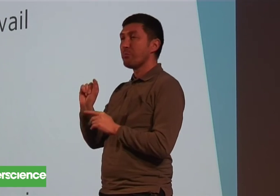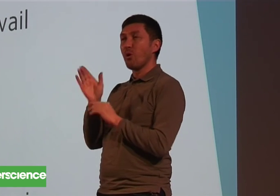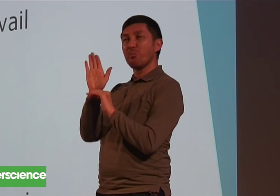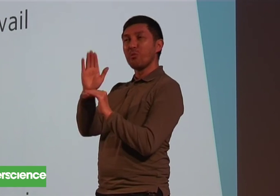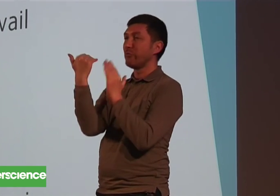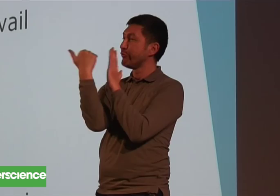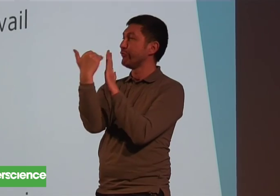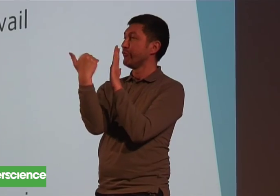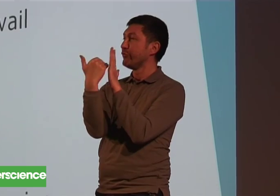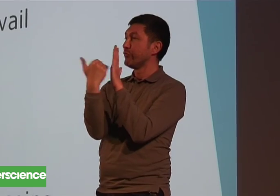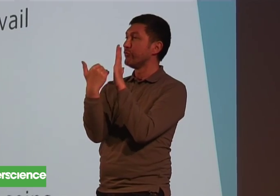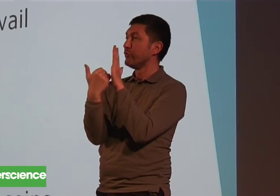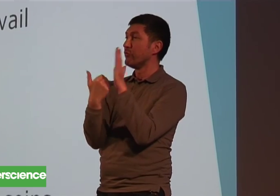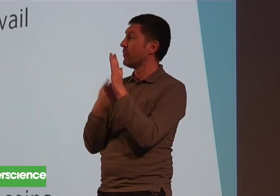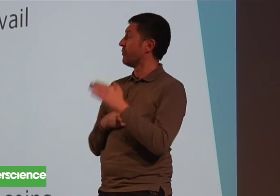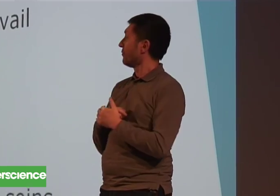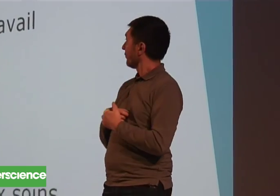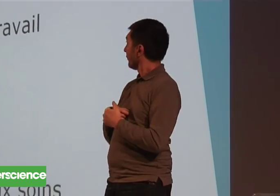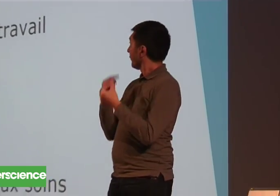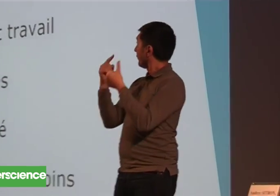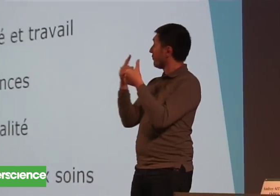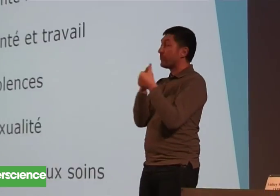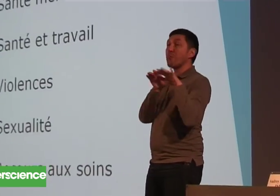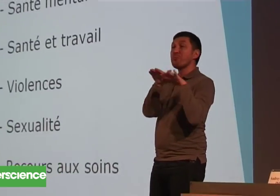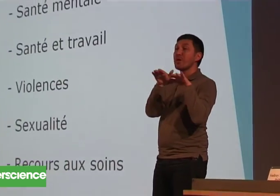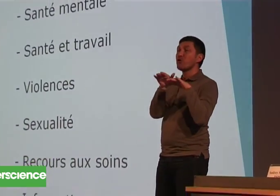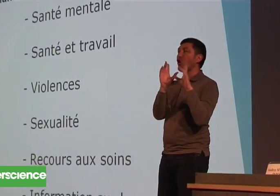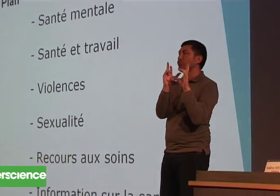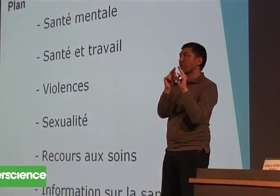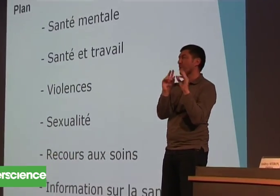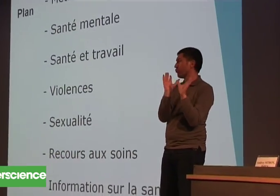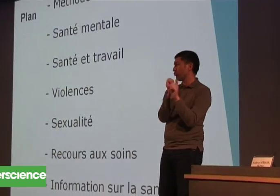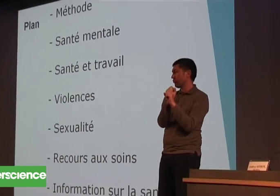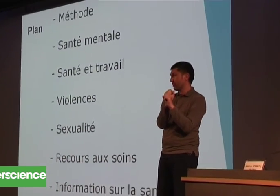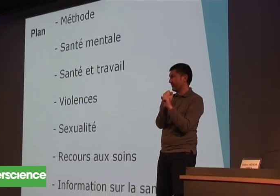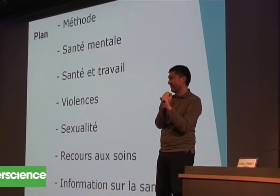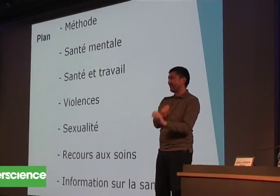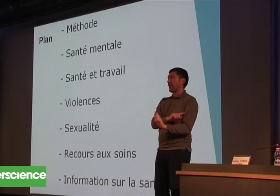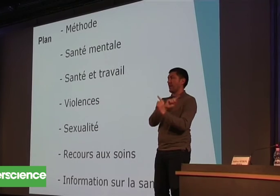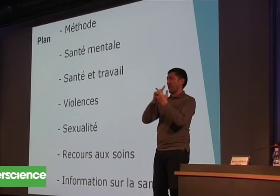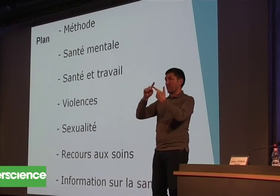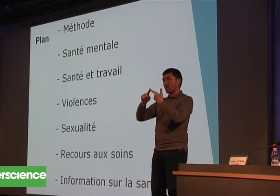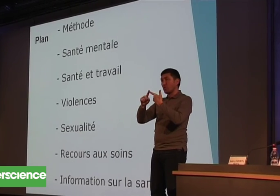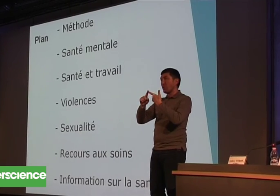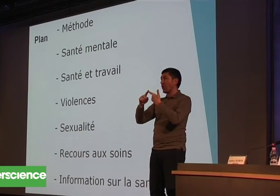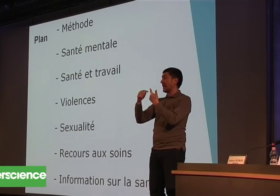Alors, je vais vous dire quelques mots très rapides en fait sur la méthode, et je traiterai ensuite de 6 sujets: la